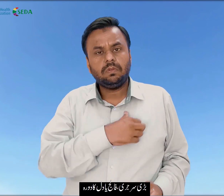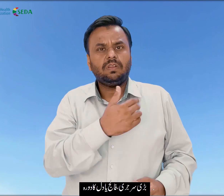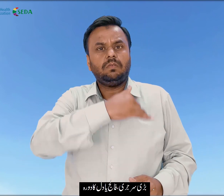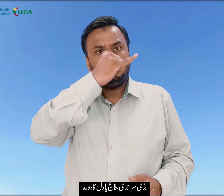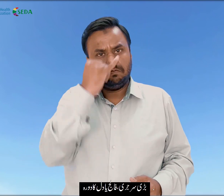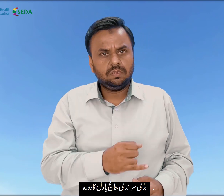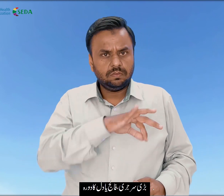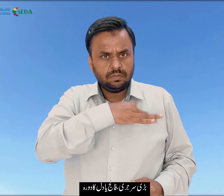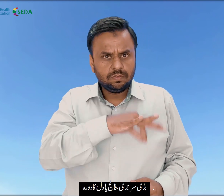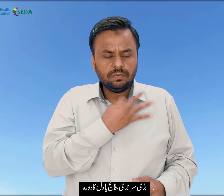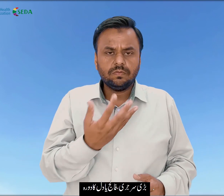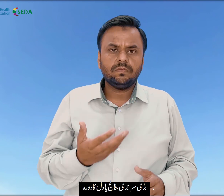دل کا دورہ۔